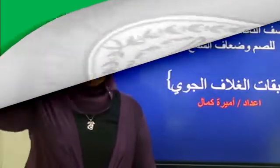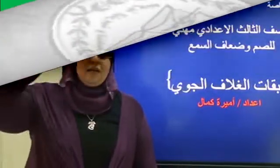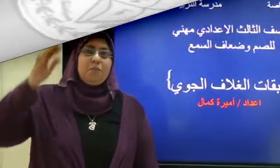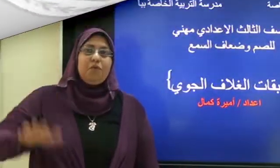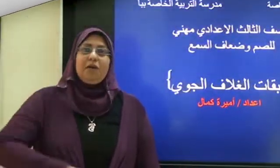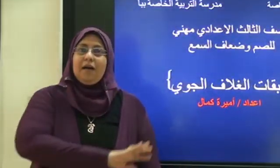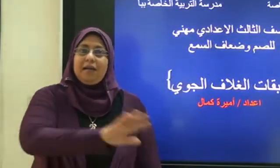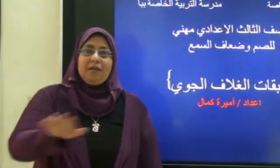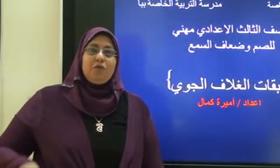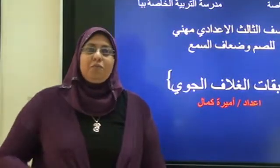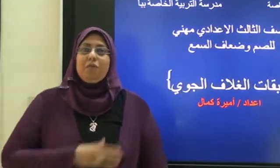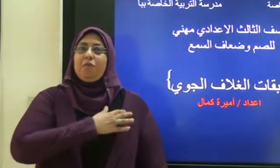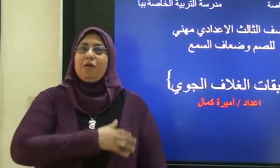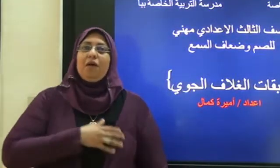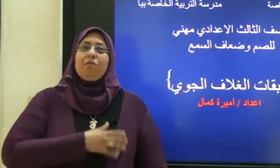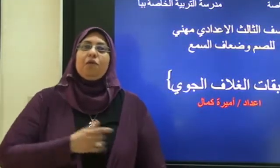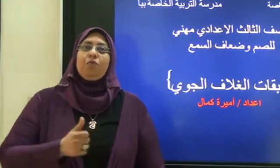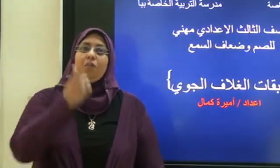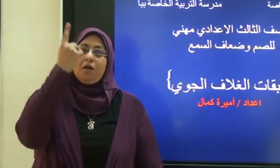السلام عليكم ورحمة الله